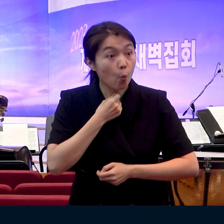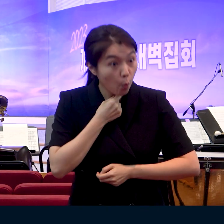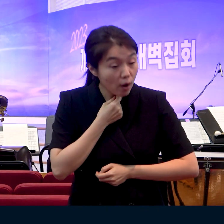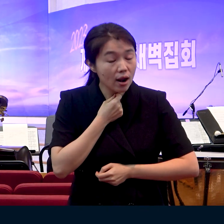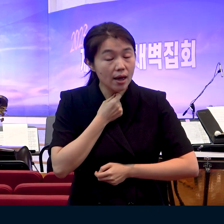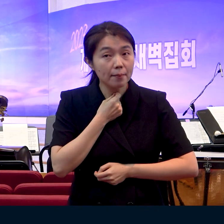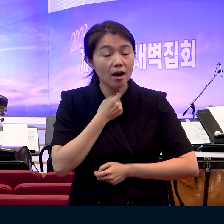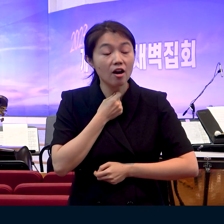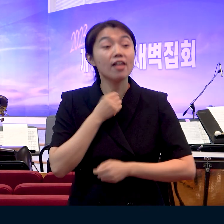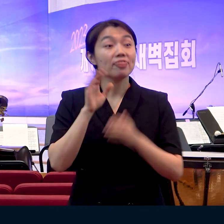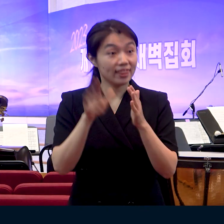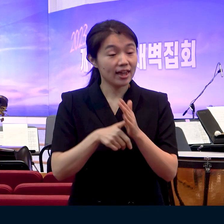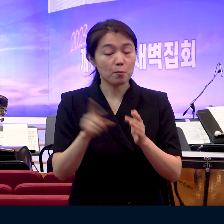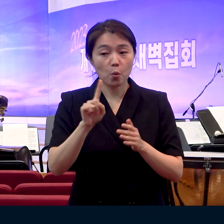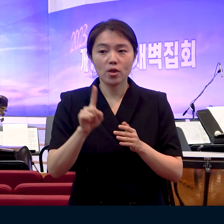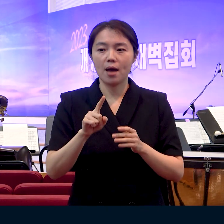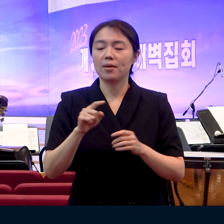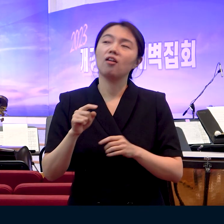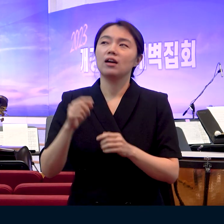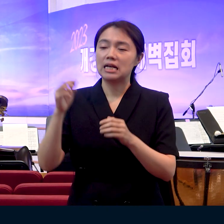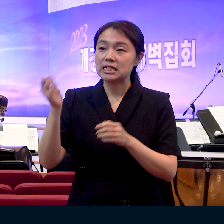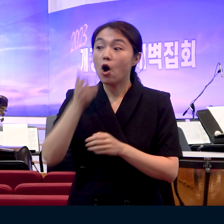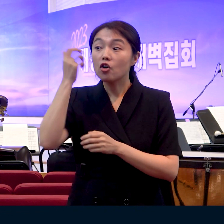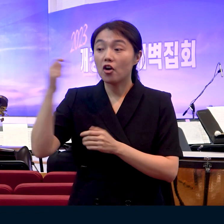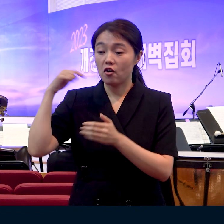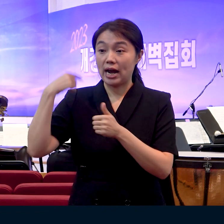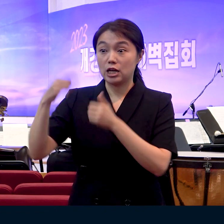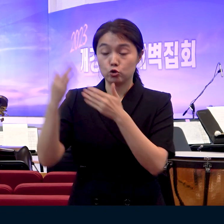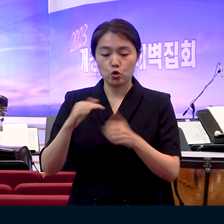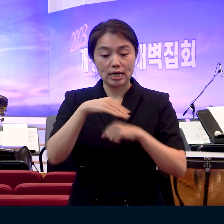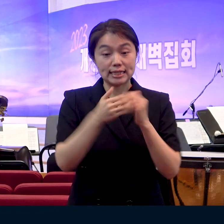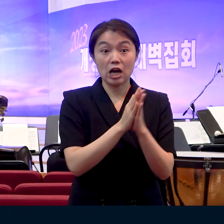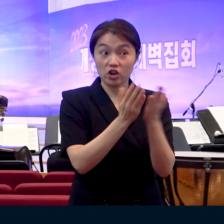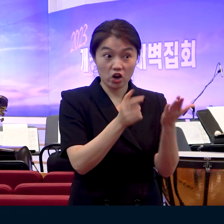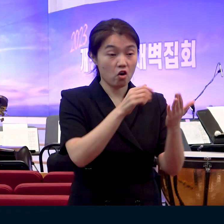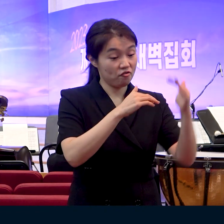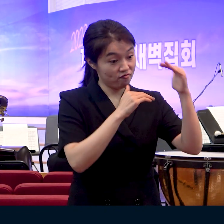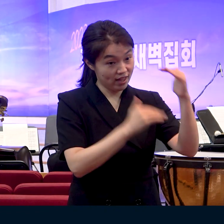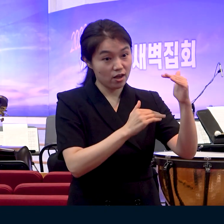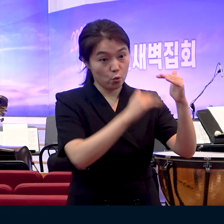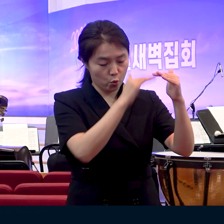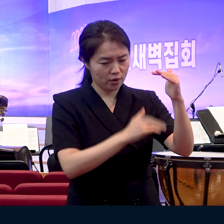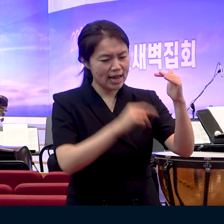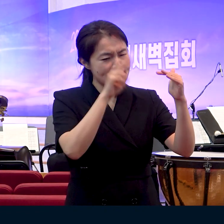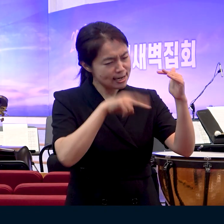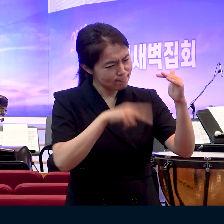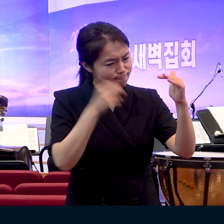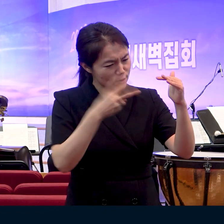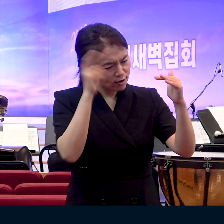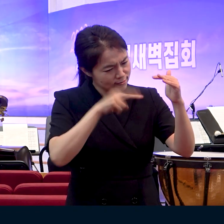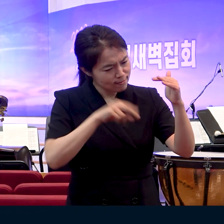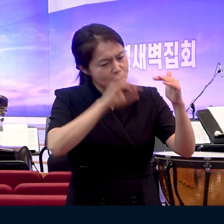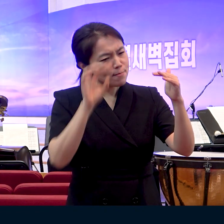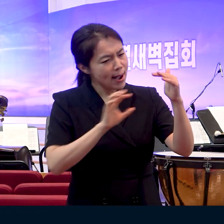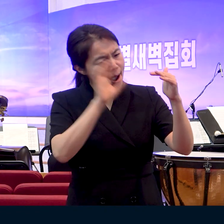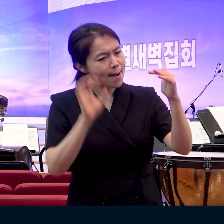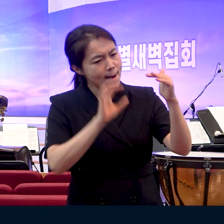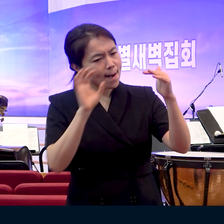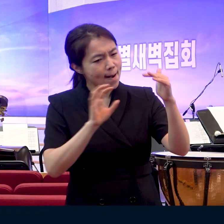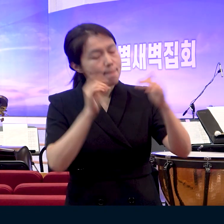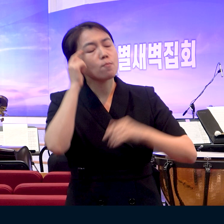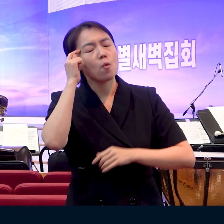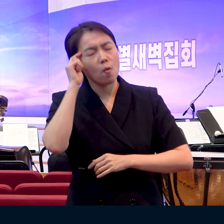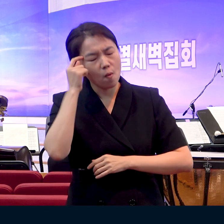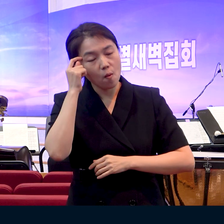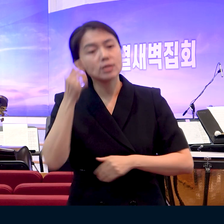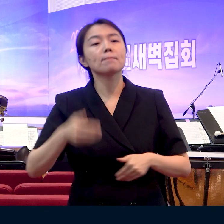그때는요 주신 말씀을 읽고 또 읽으면서 묵상하는 게 정말 중요합니다. 그 말씀을 읽고 또 읽으면서